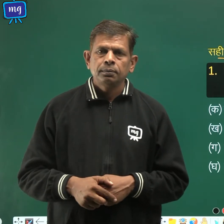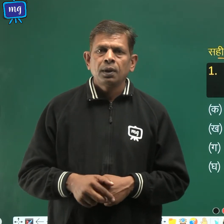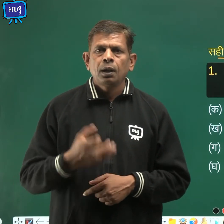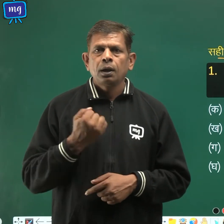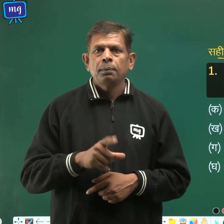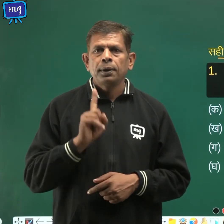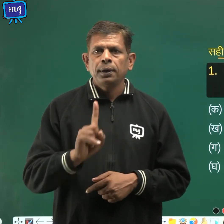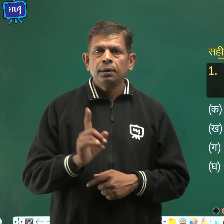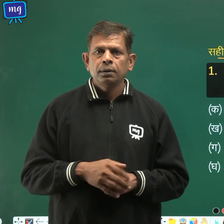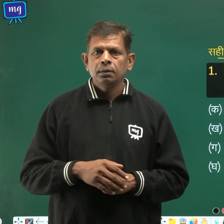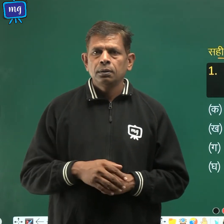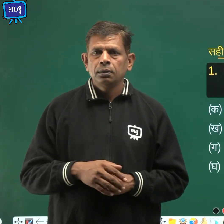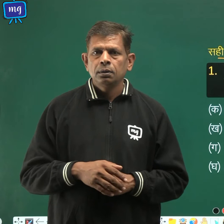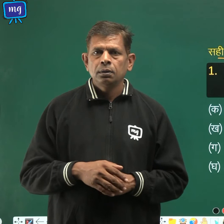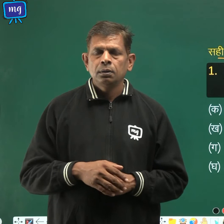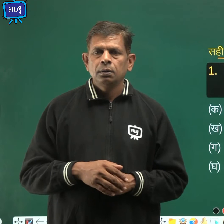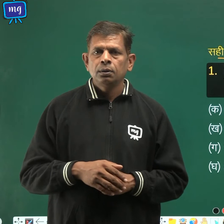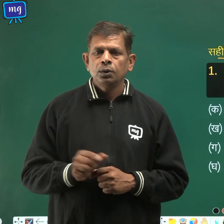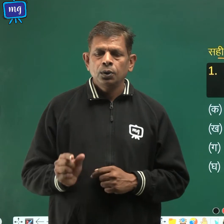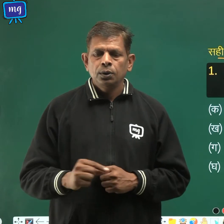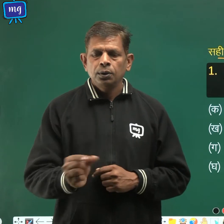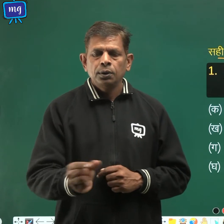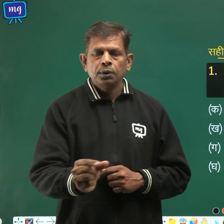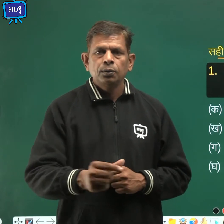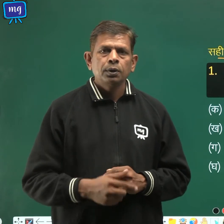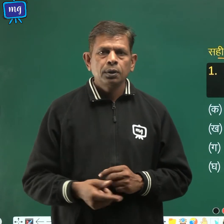नंबर 1, तिलचट्टों के